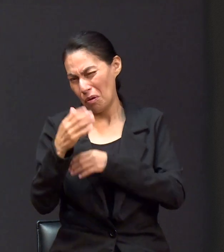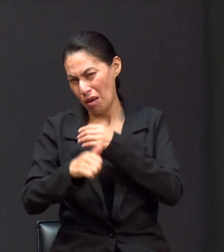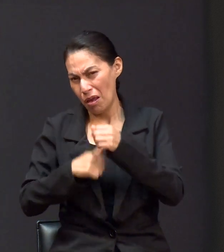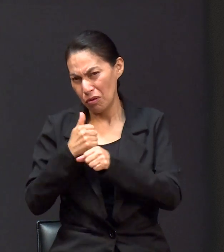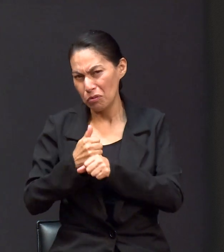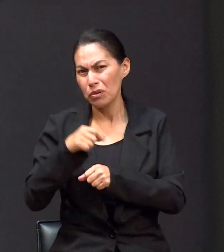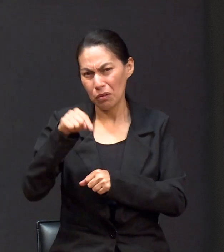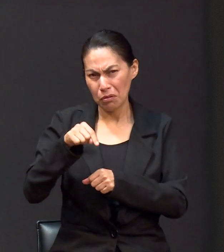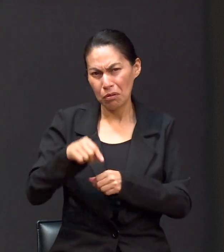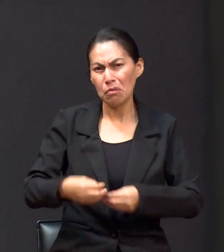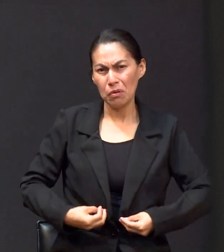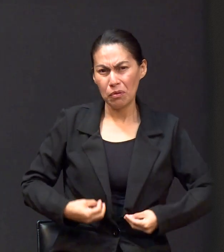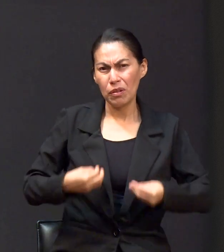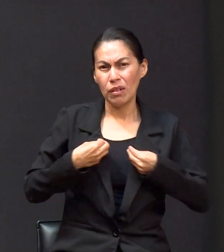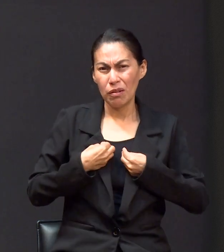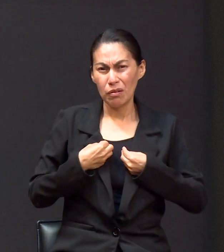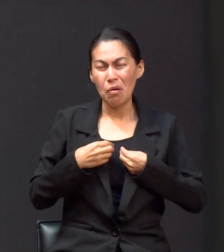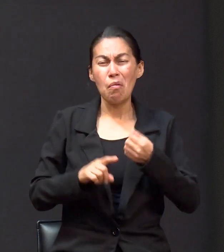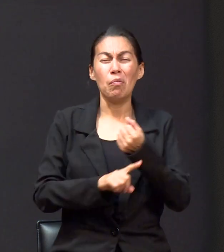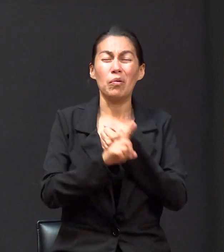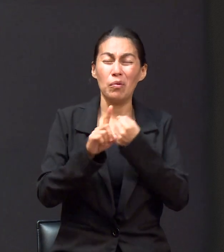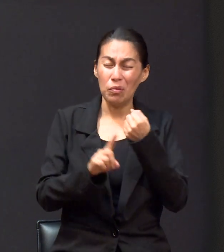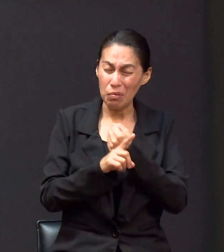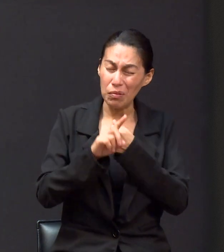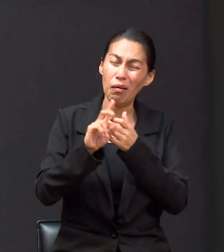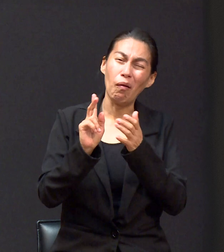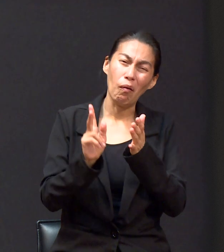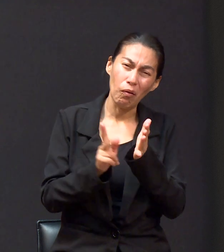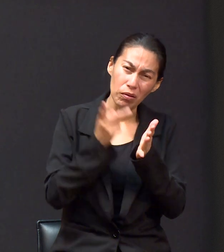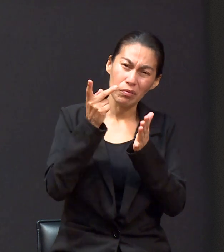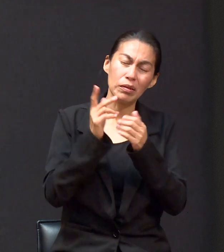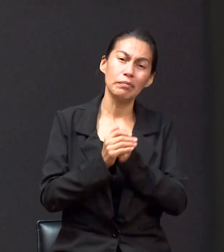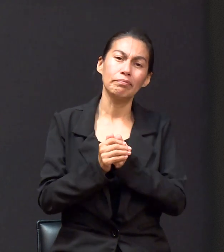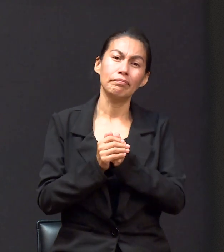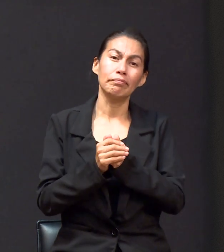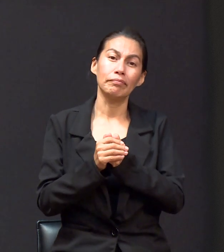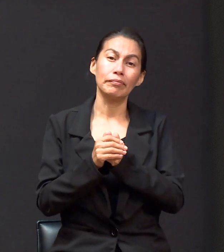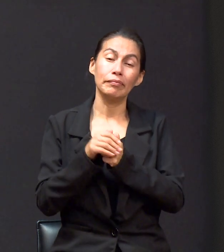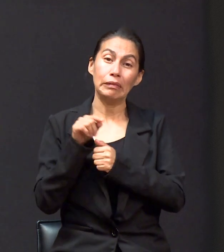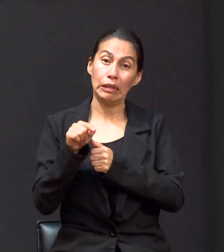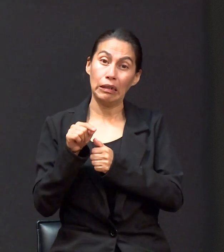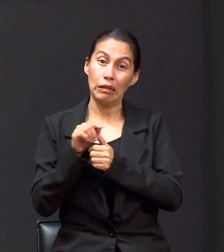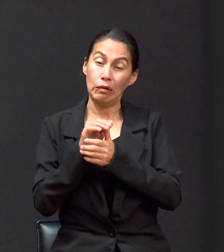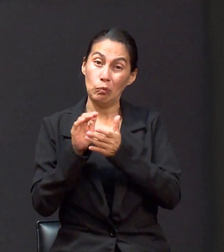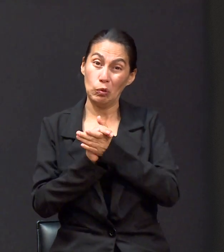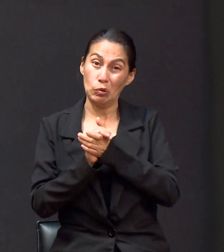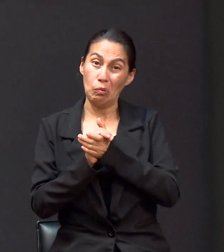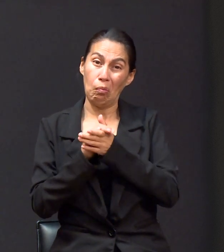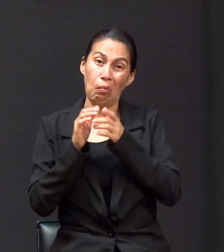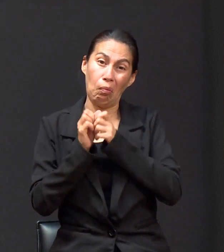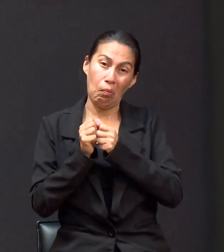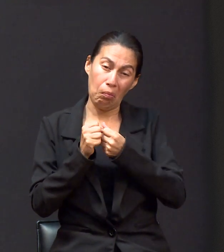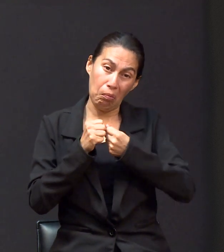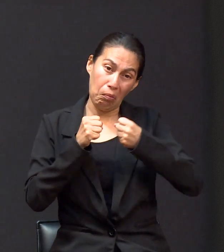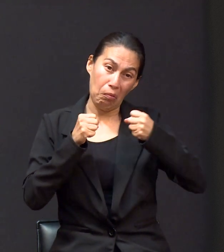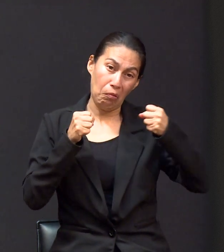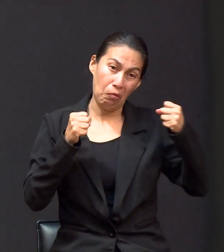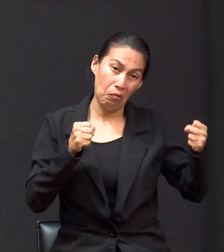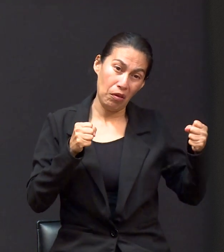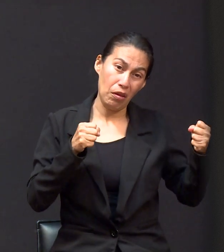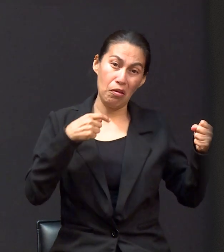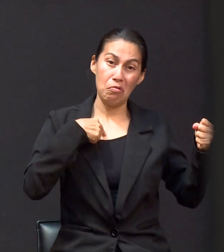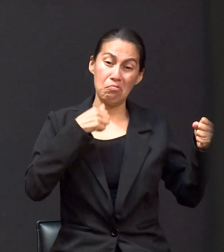3, 4 años aquí y empezaron los problemas otra vez. Y él se fue, me dejó con mis